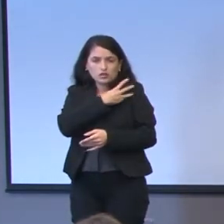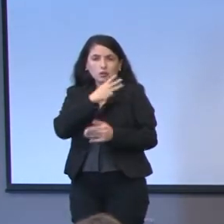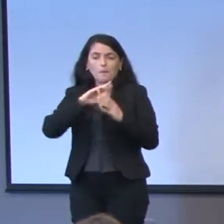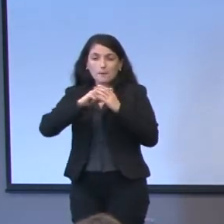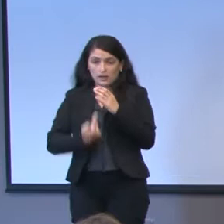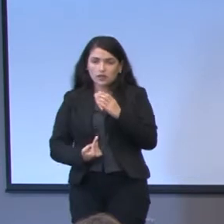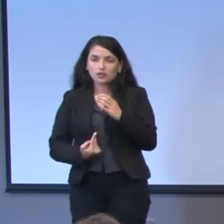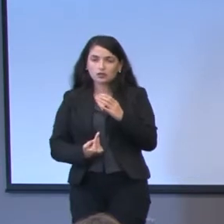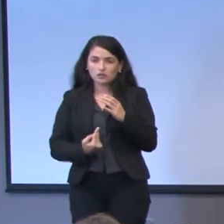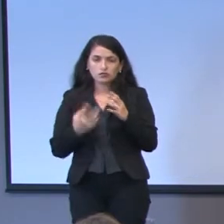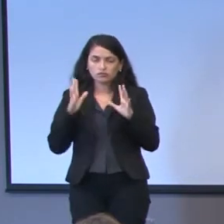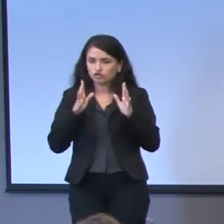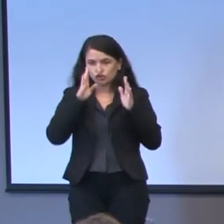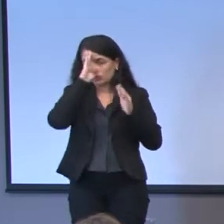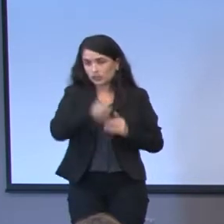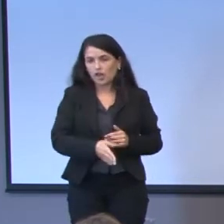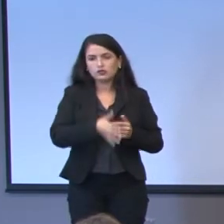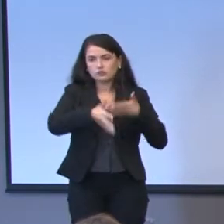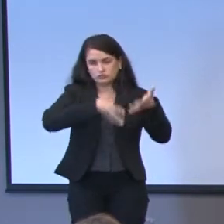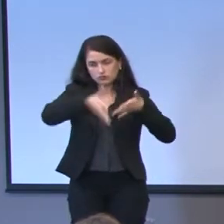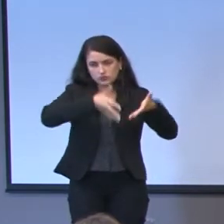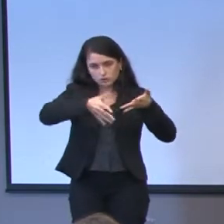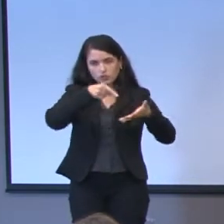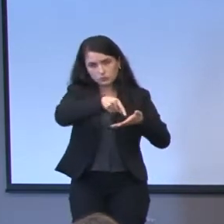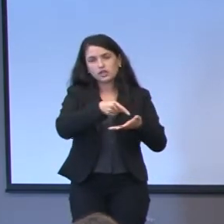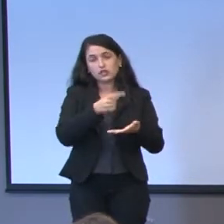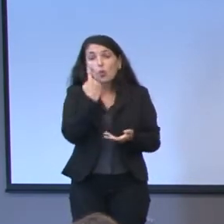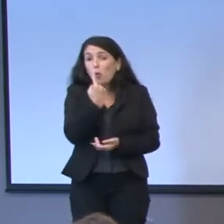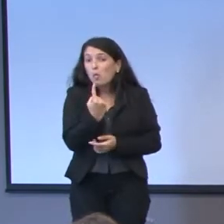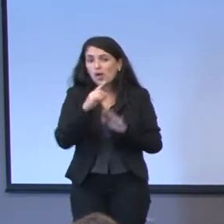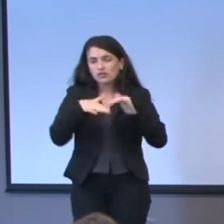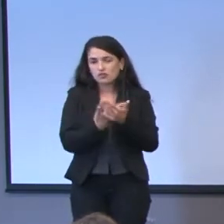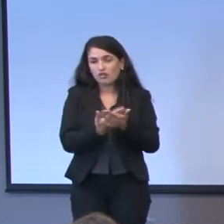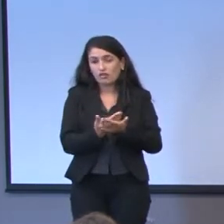médio que é totalmente em Libras.